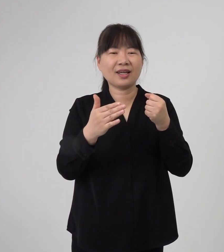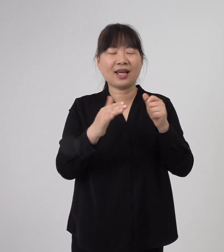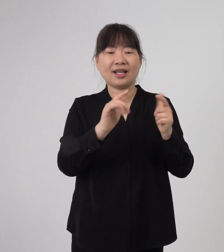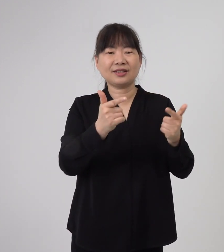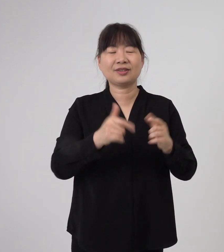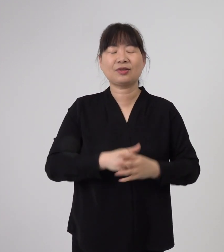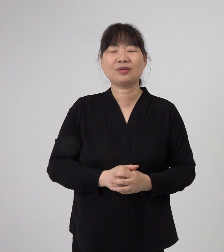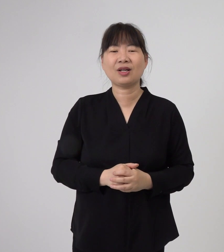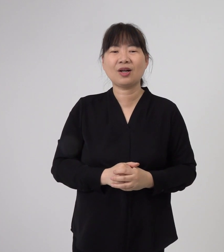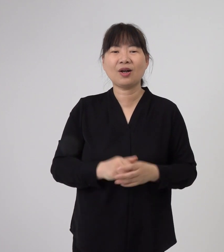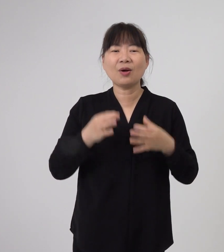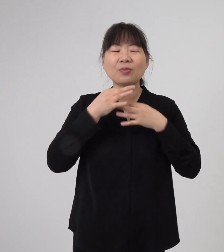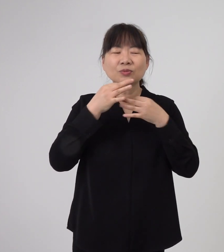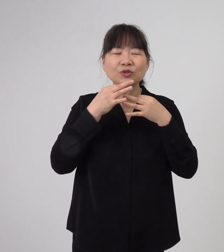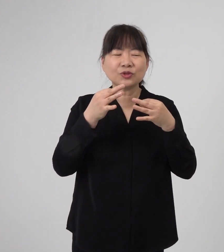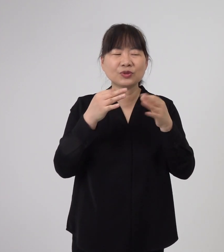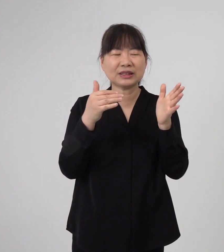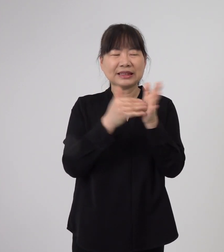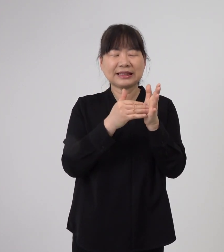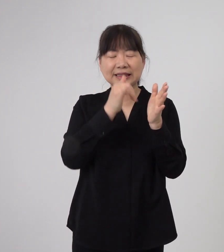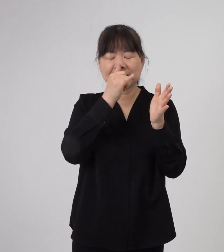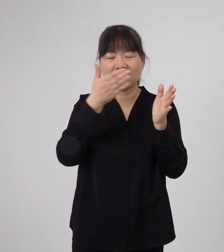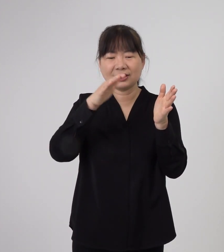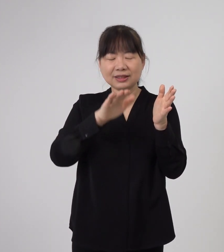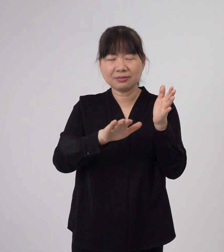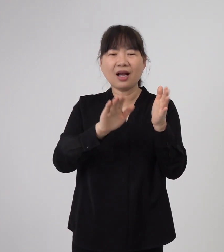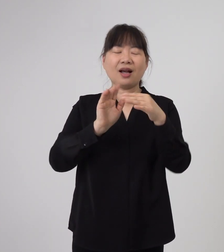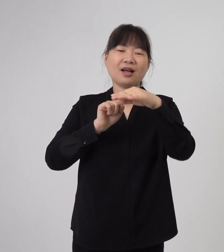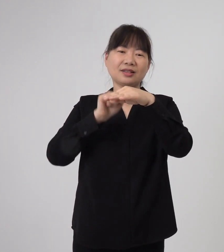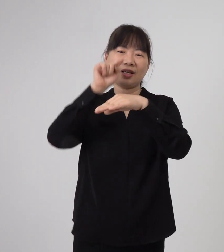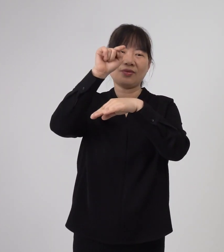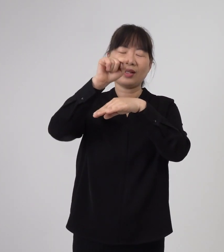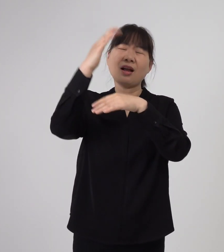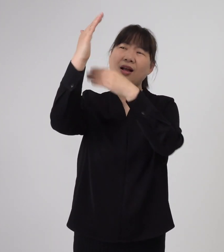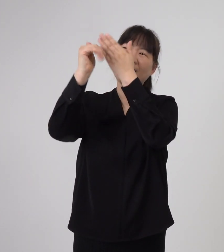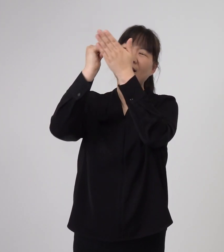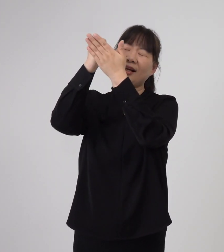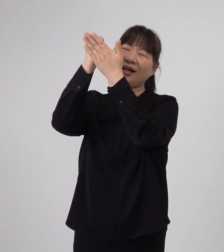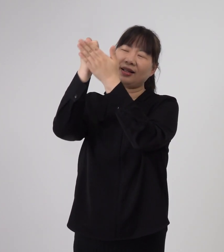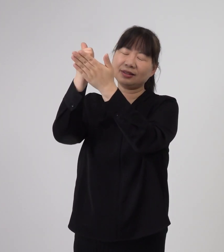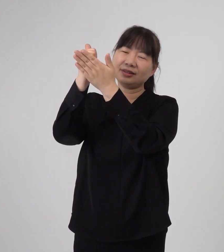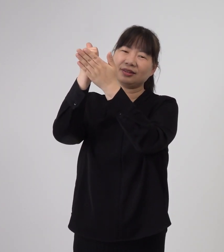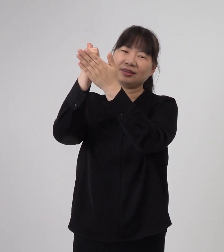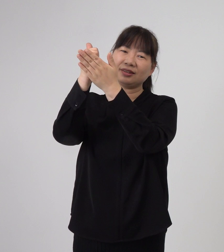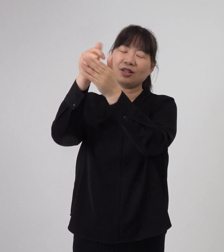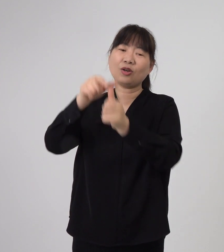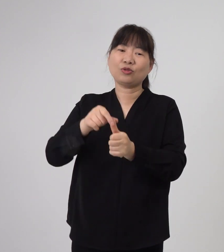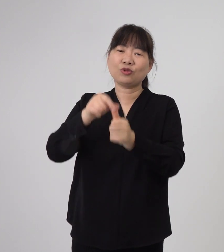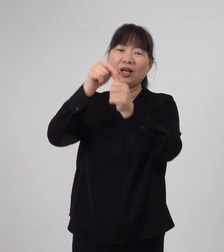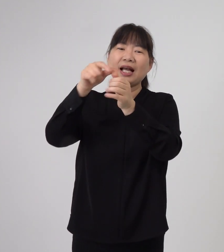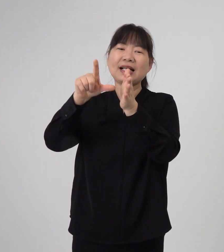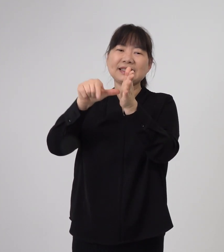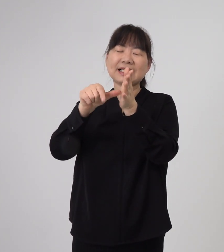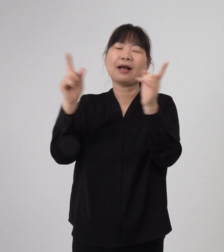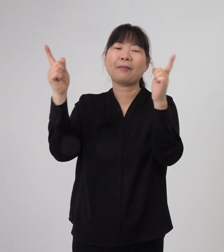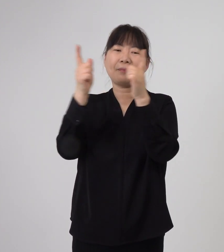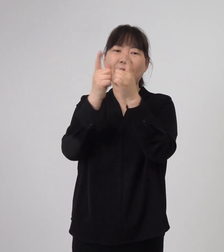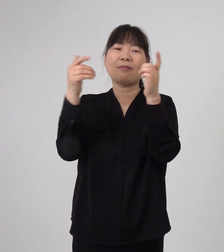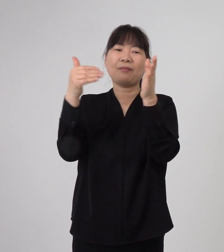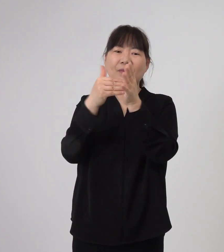그 부르짖음이 상달됐지만 그걸 넘어서 하나님의 구원하실 시간이 다가온